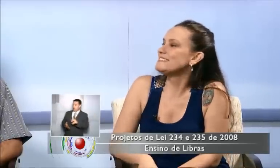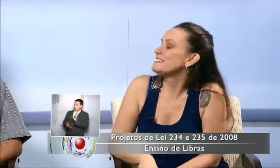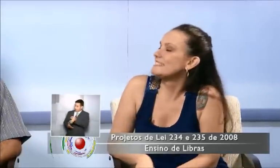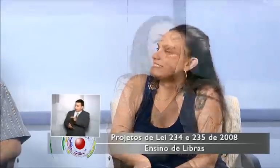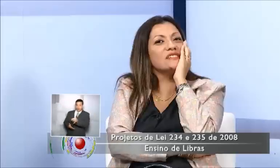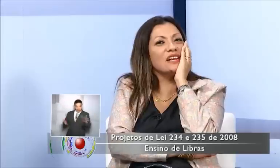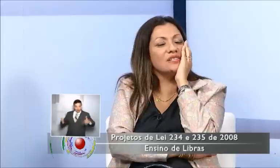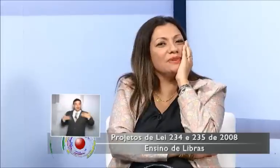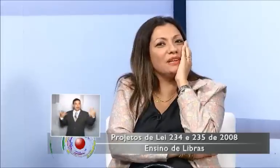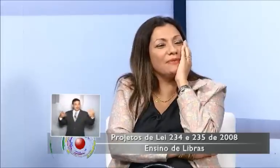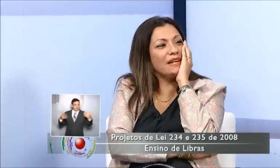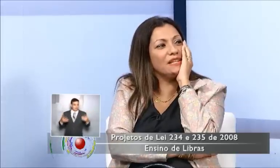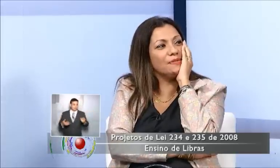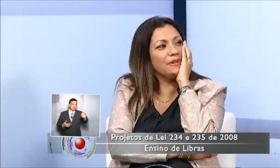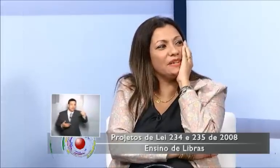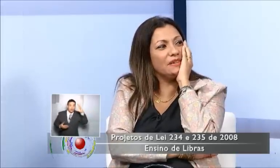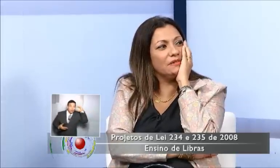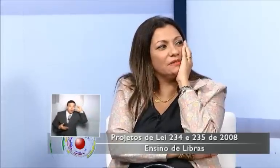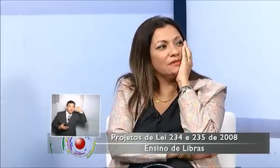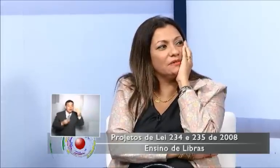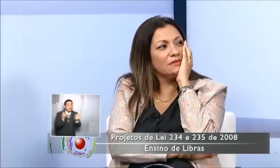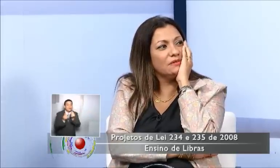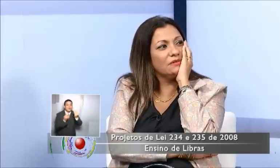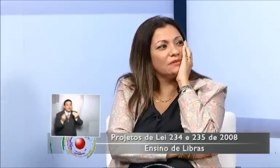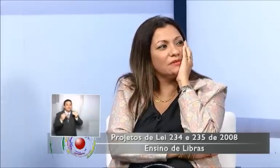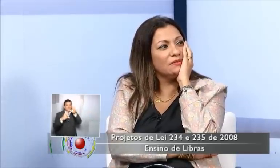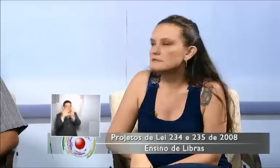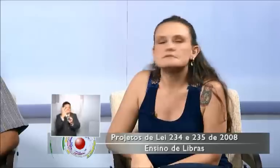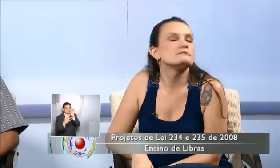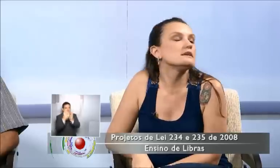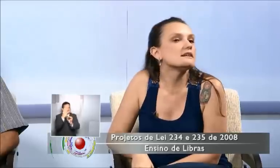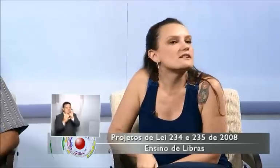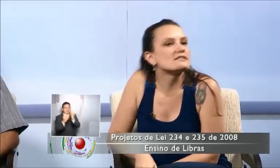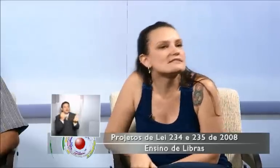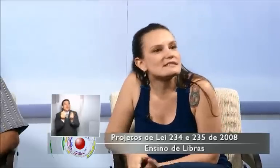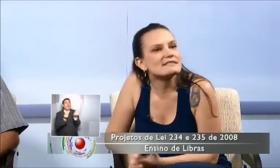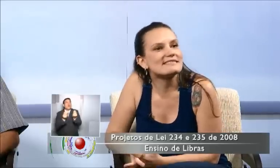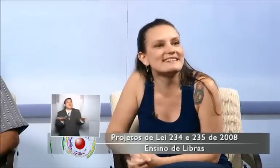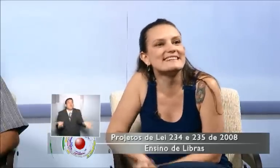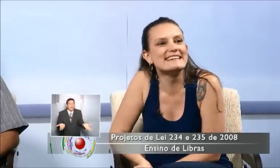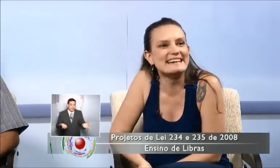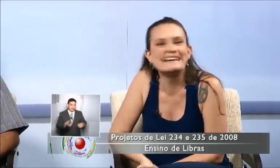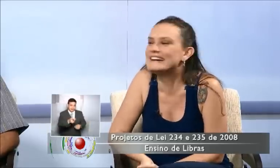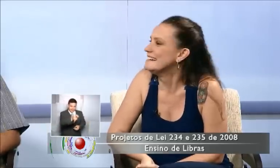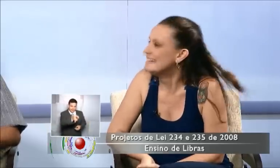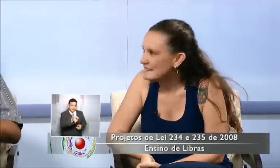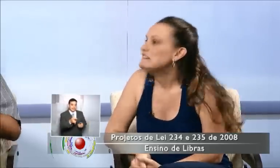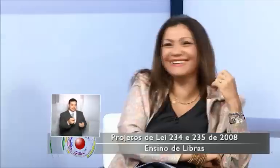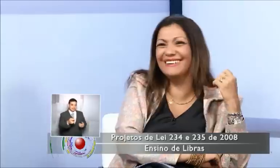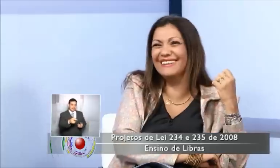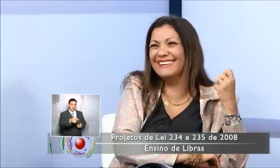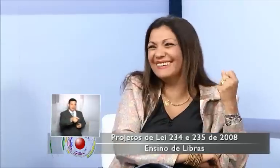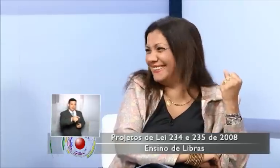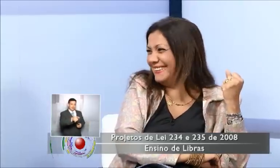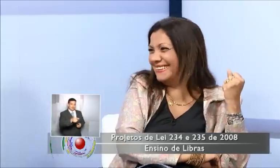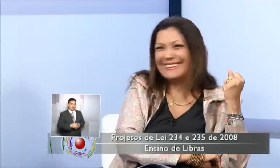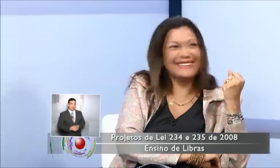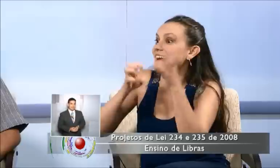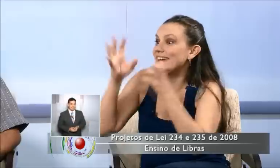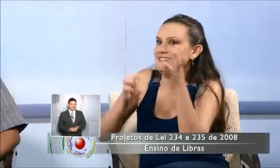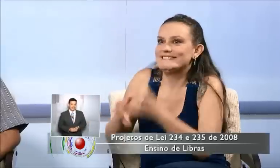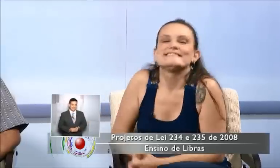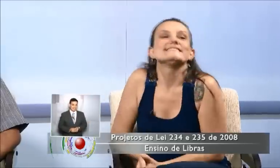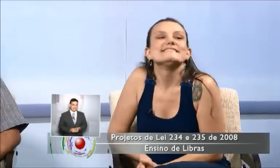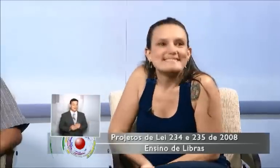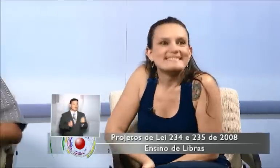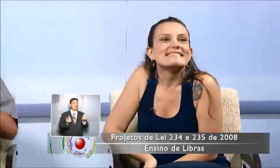Agora, é uma curiosidade minha, como é que eles brigam? Briga, viu? Minha nossa. Bate-boca. É bate-mão,